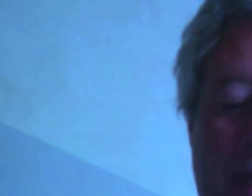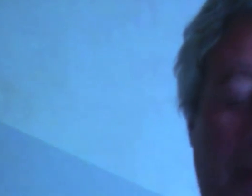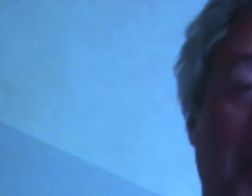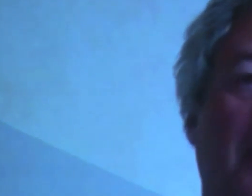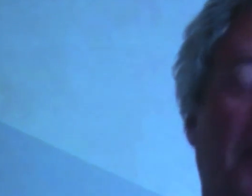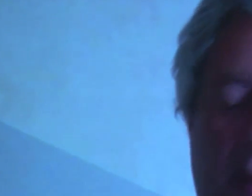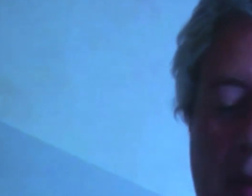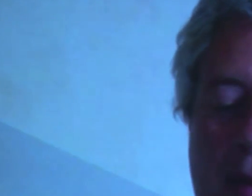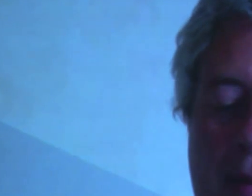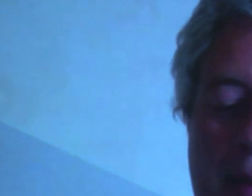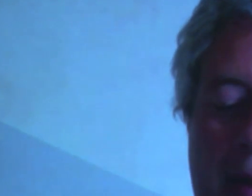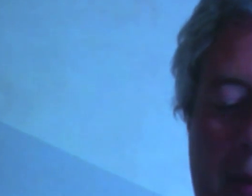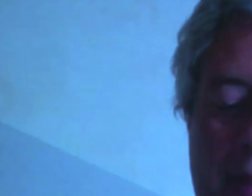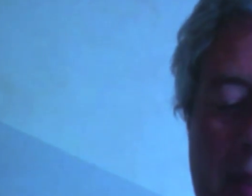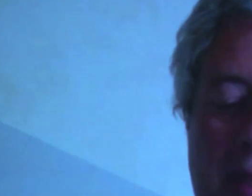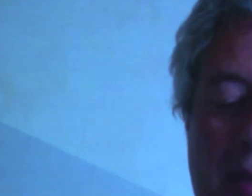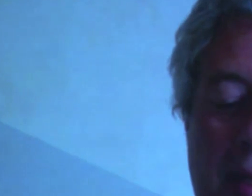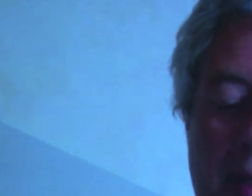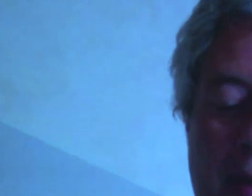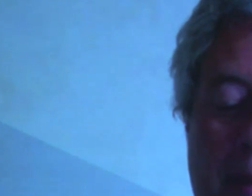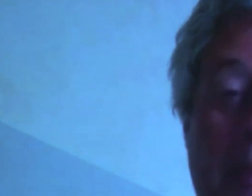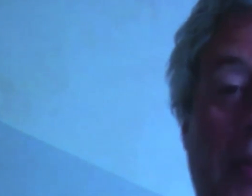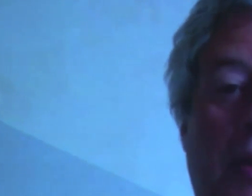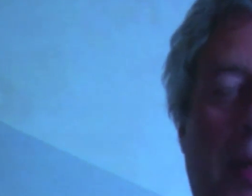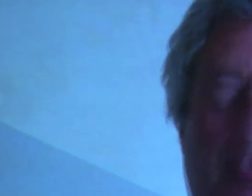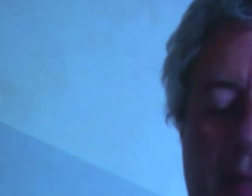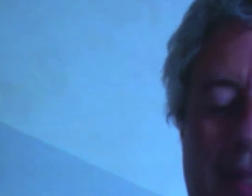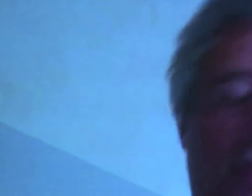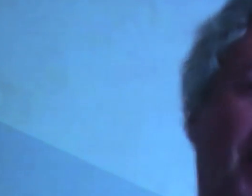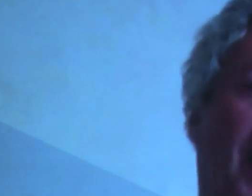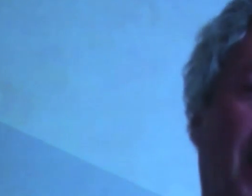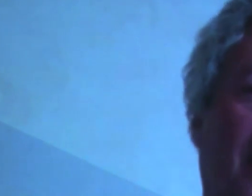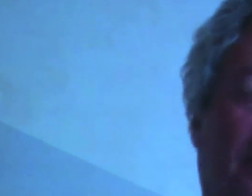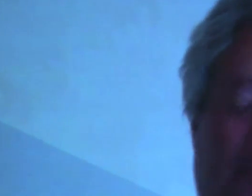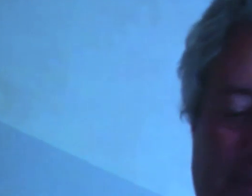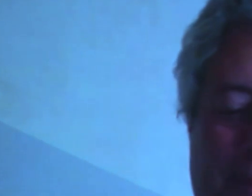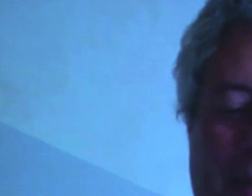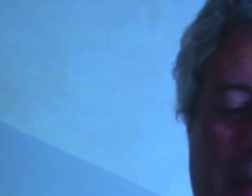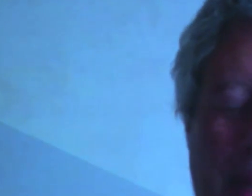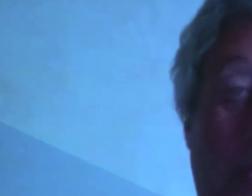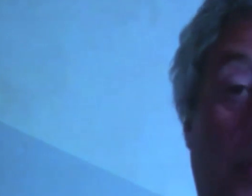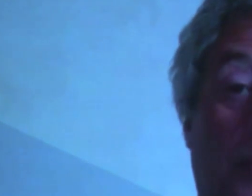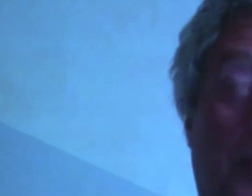pubblicamente a questa edizione del tesoro che sarà straordinaria